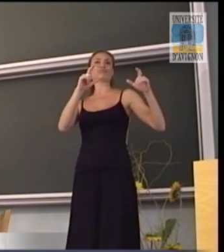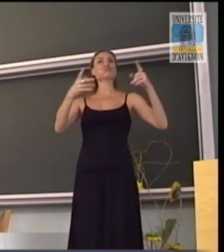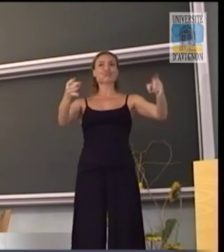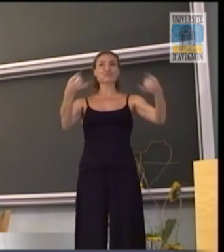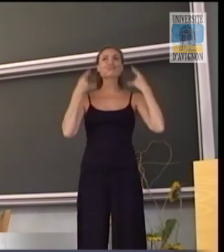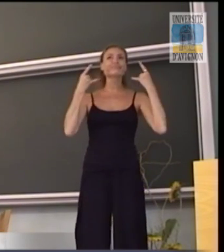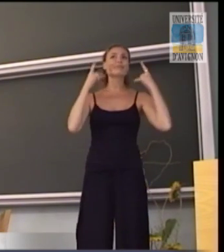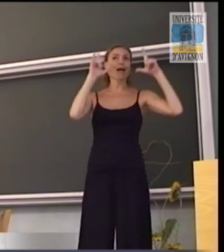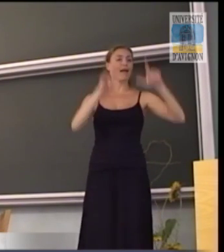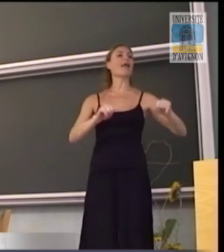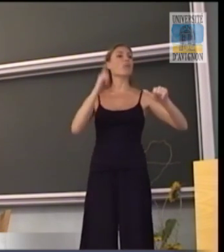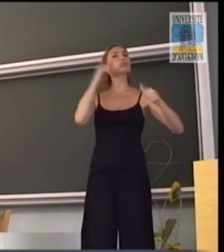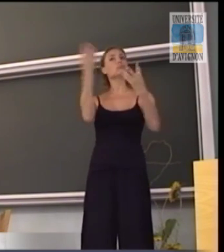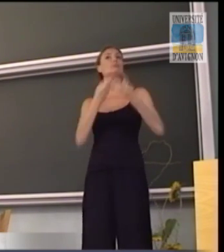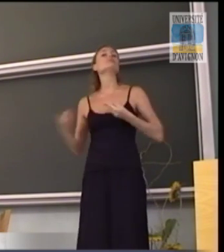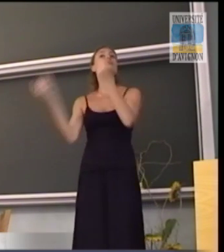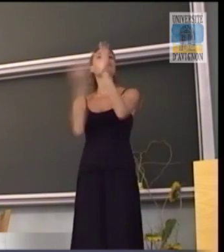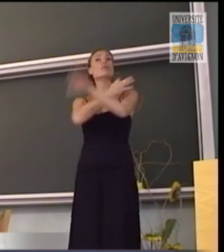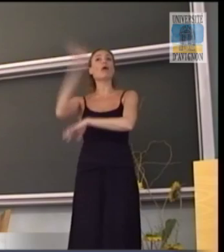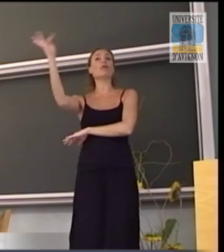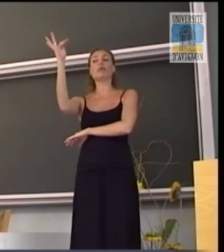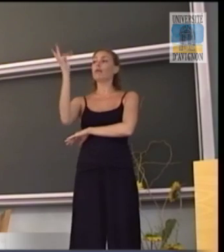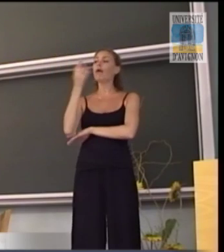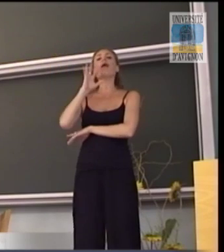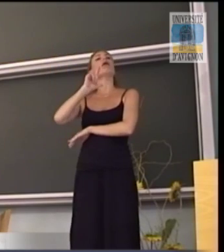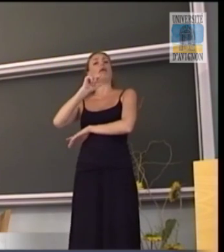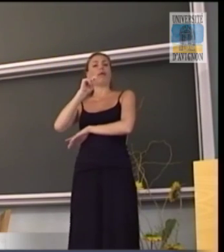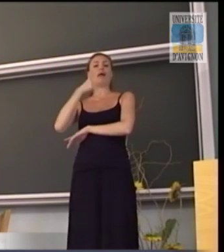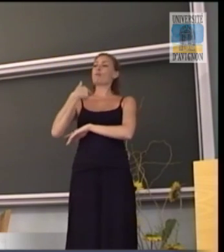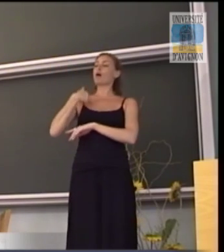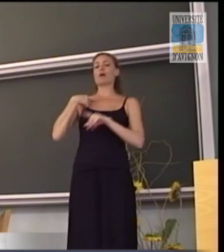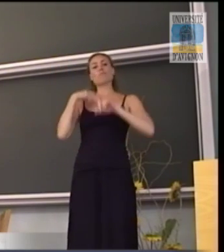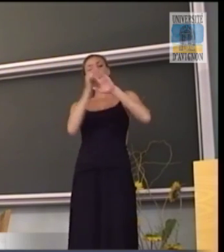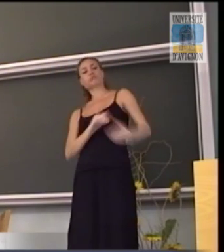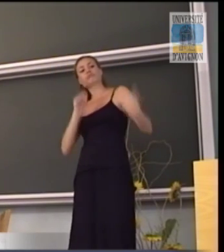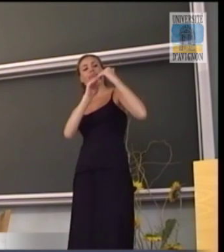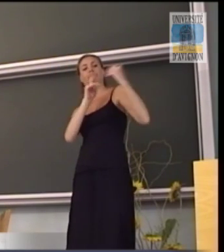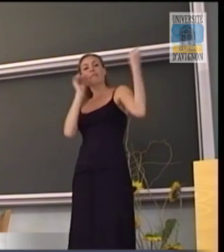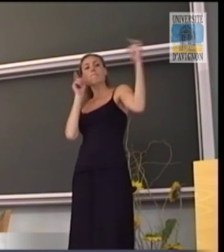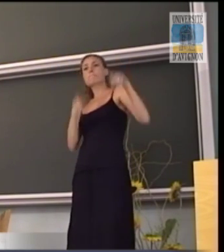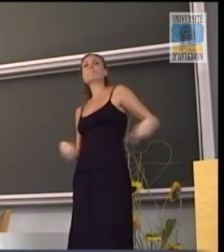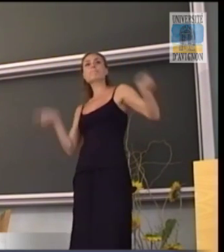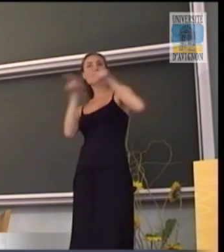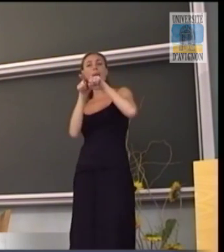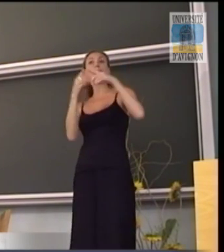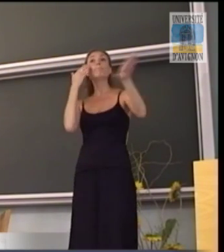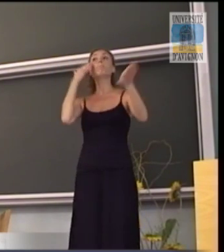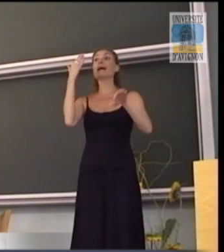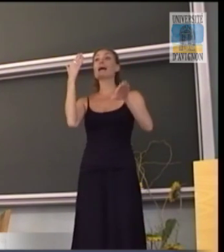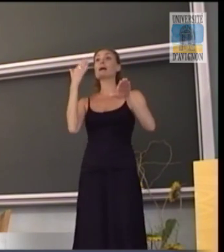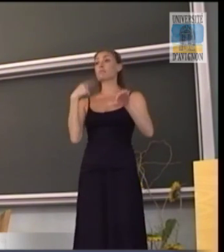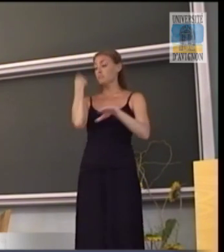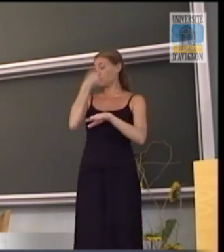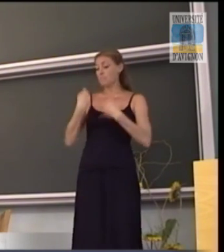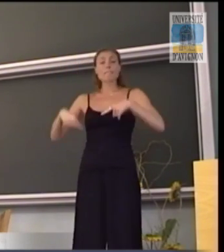population française puisse se trouver représentée. Et que c'est évident que quand on n'est pas représenté, on